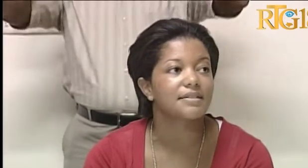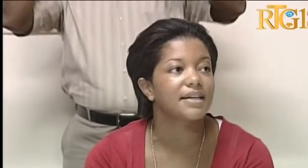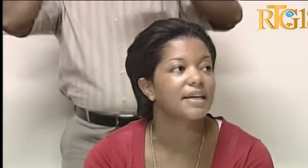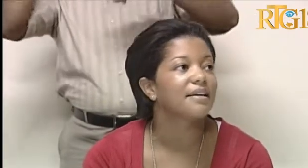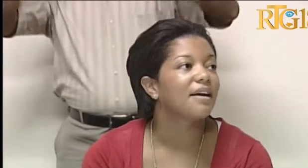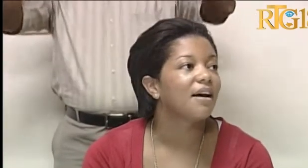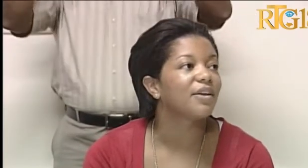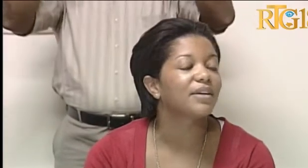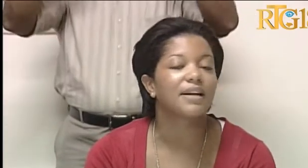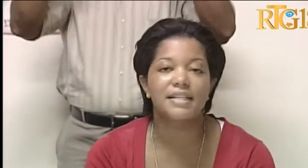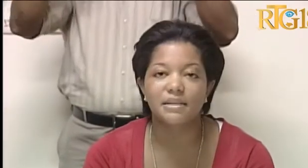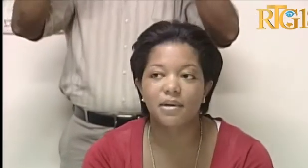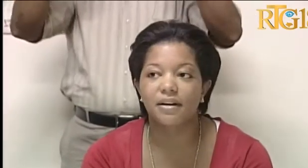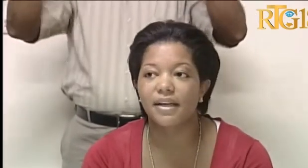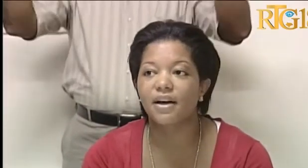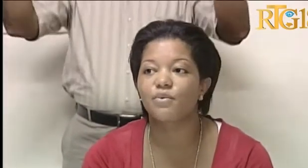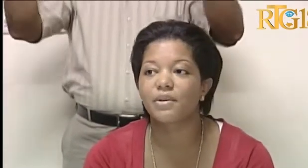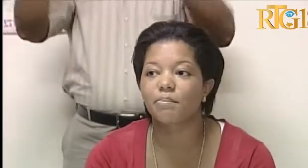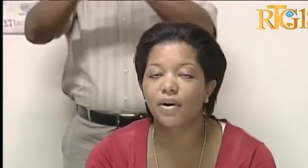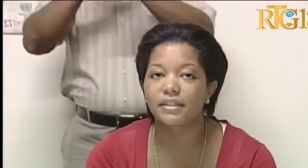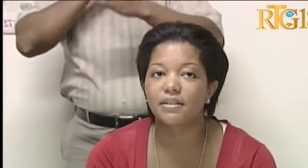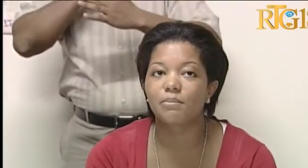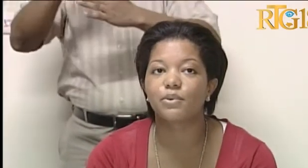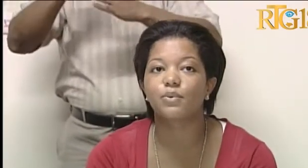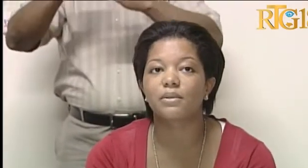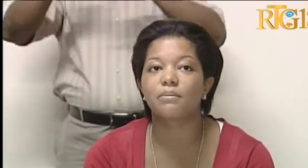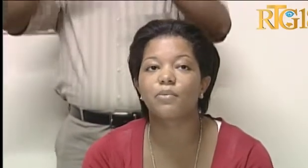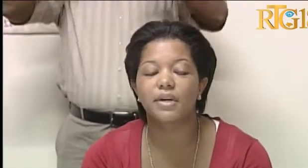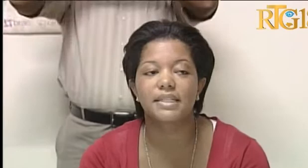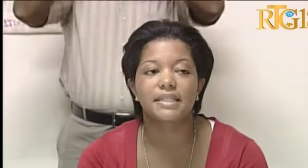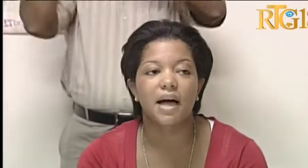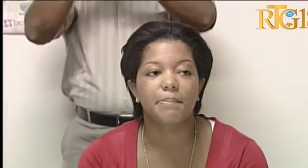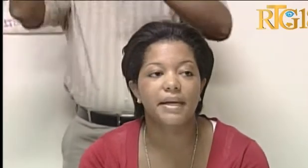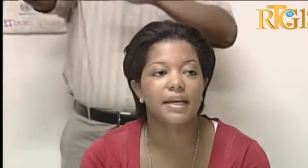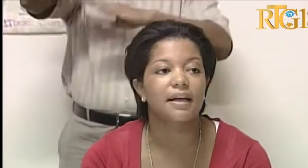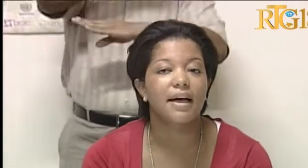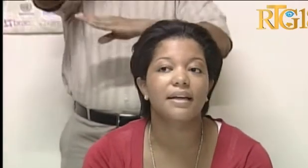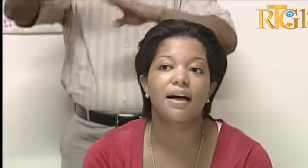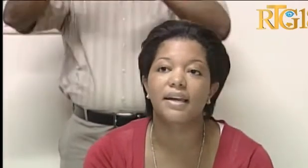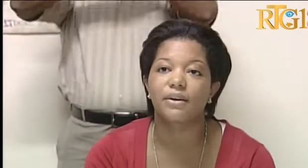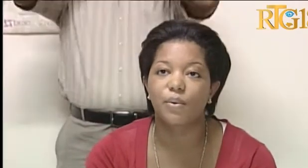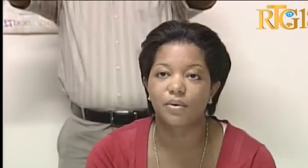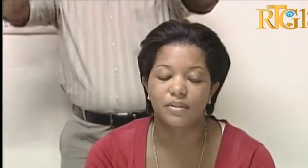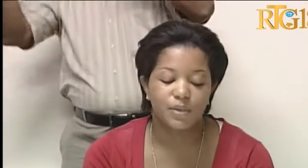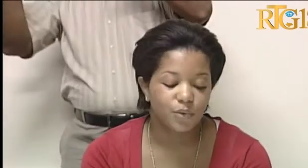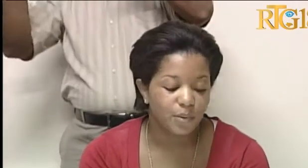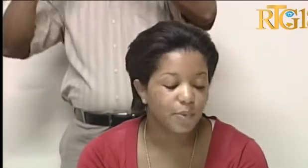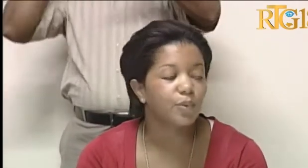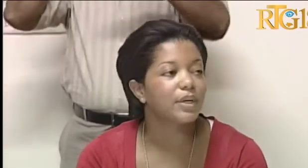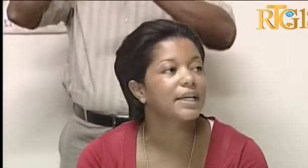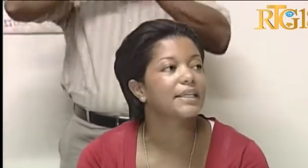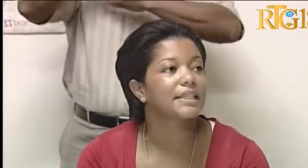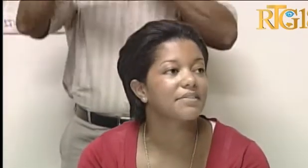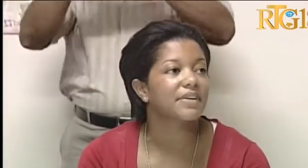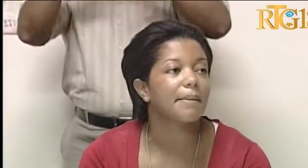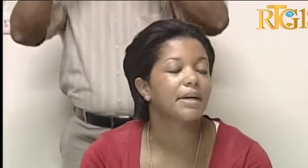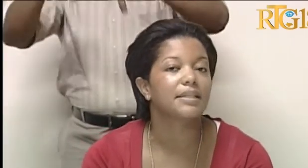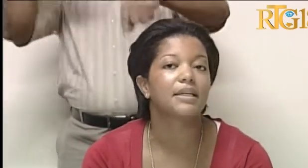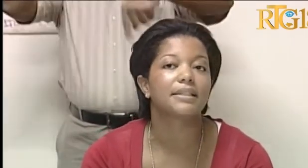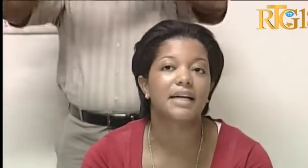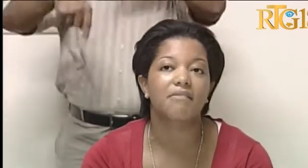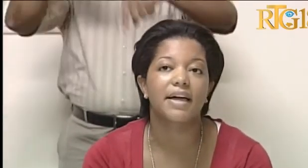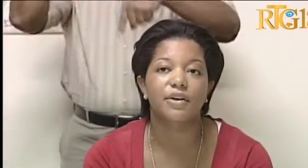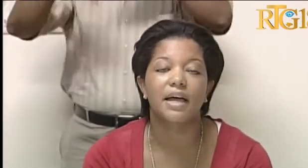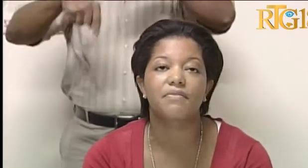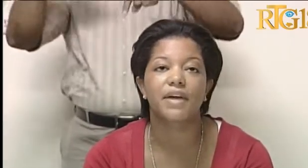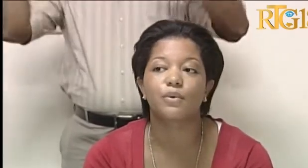ça c'est un casser barrière ouvrir porte pour tout moun handicapé ka égal égaux. Donc pour nous, il rentre vraiment